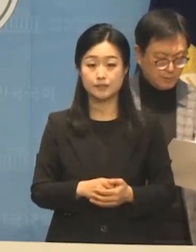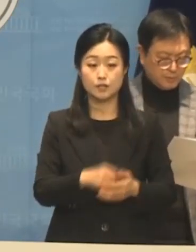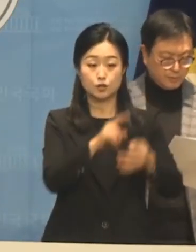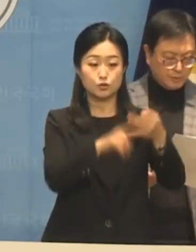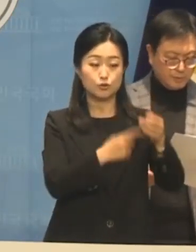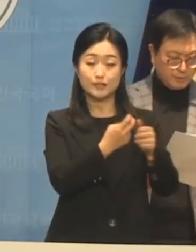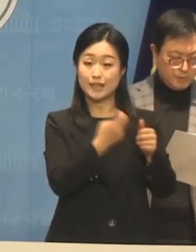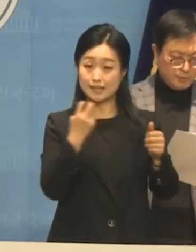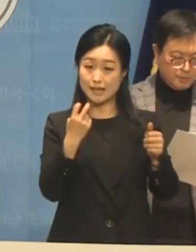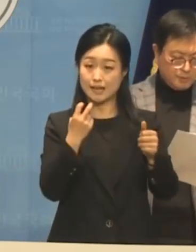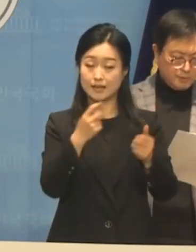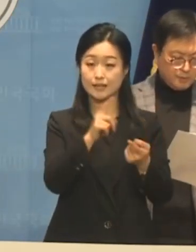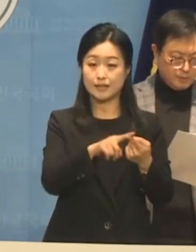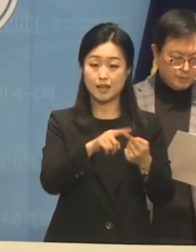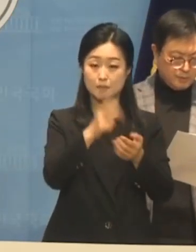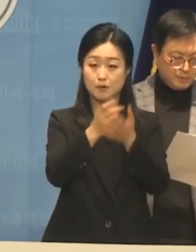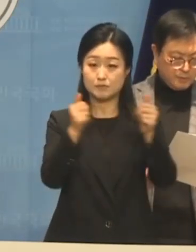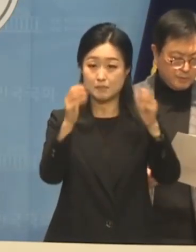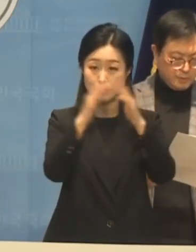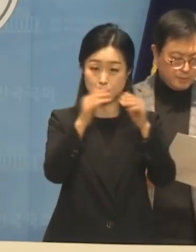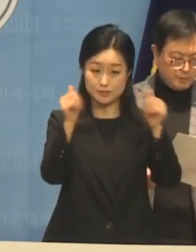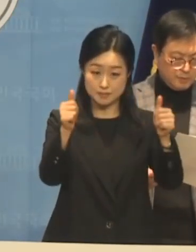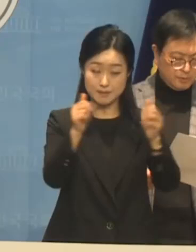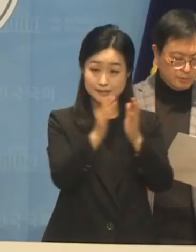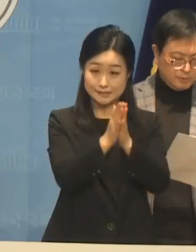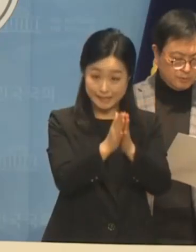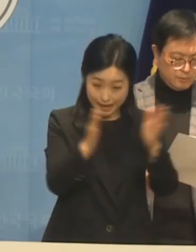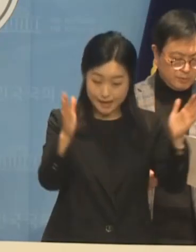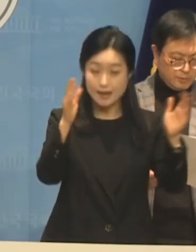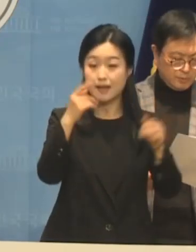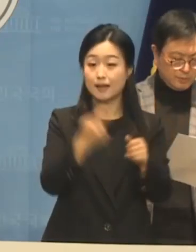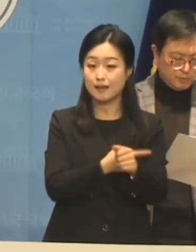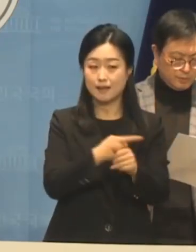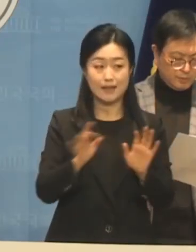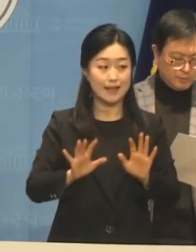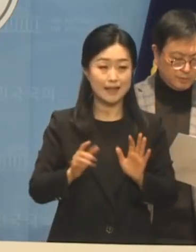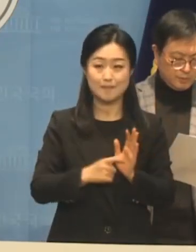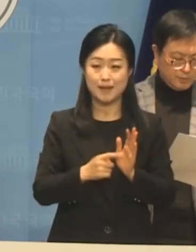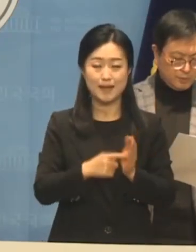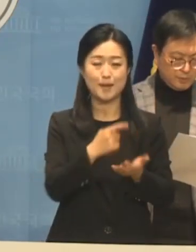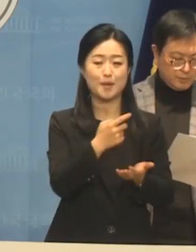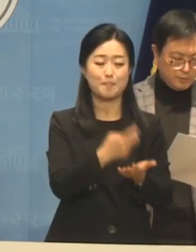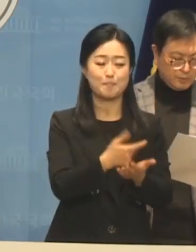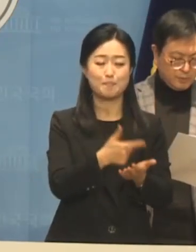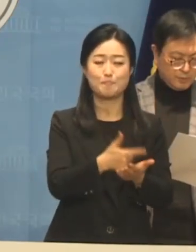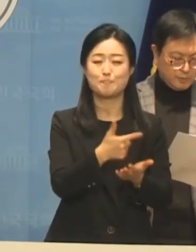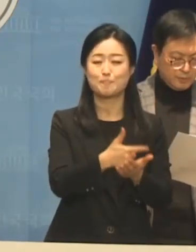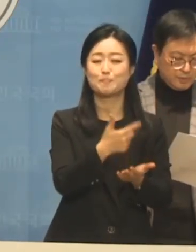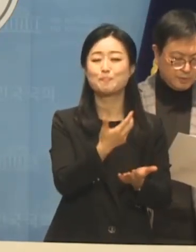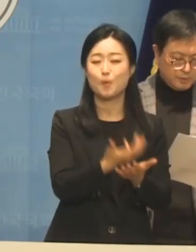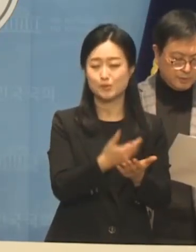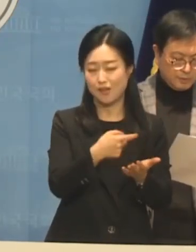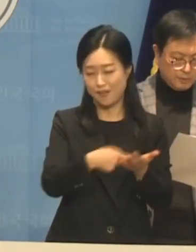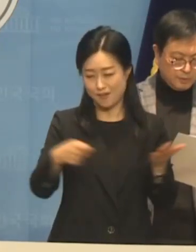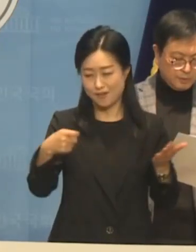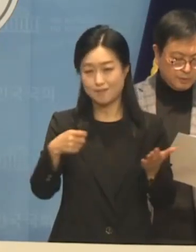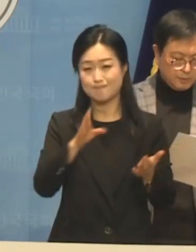대한 헌재의 심리가 본격화되자 부랴부랴 표절로 잠정 결론을